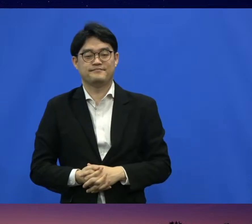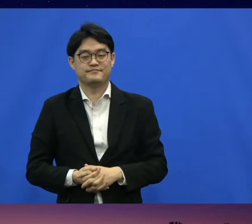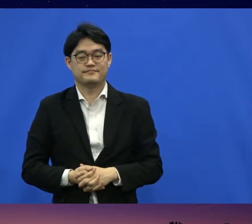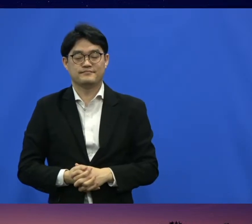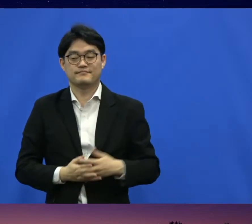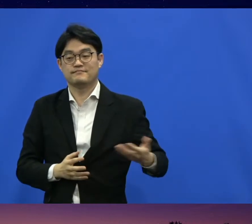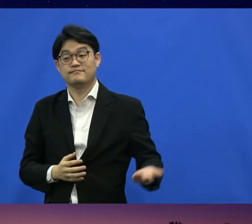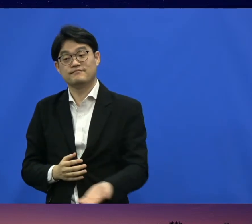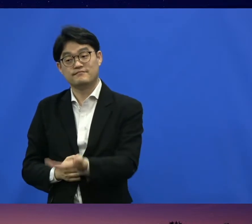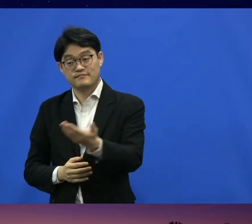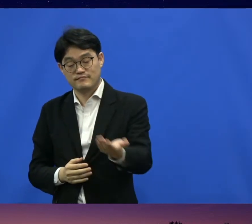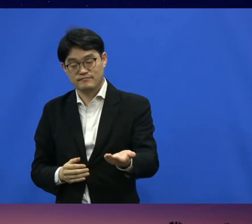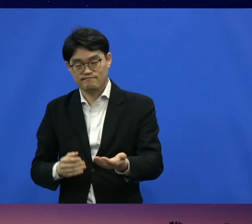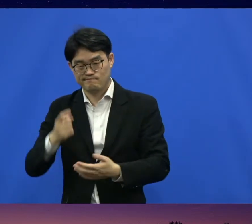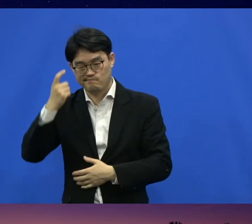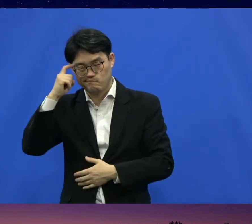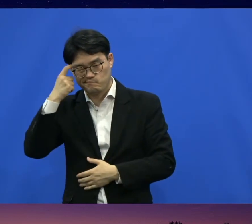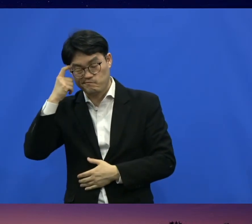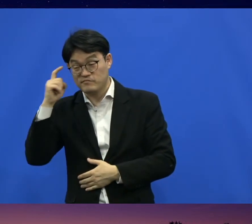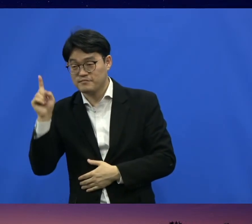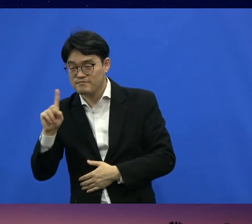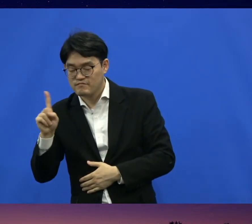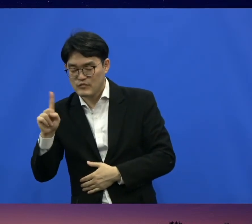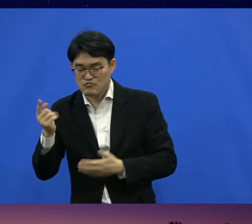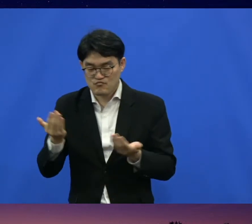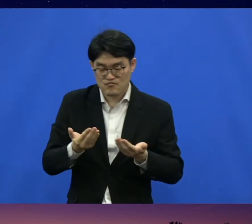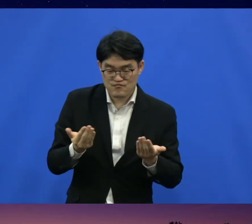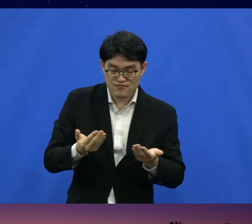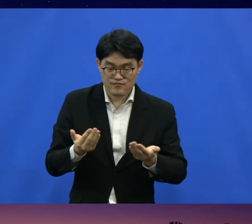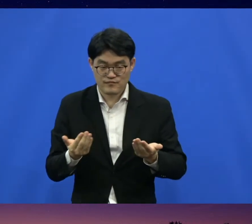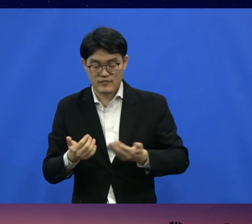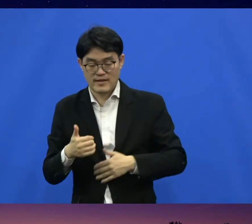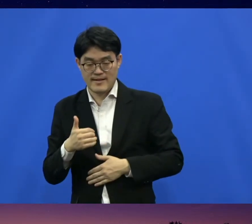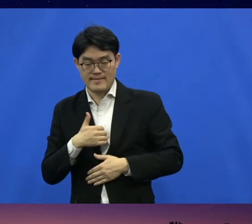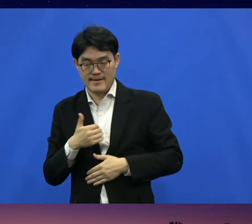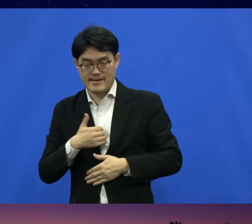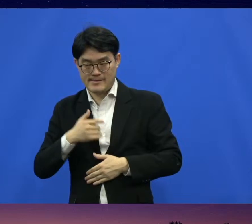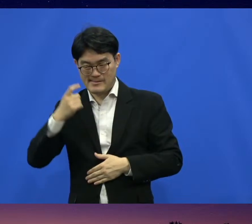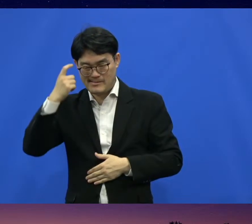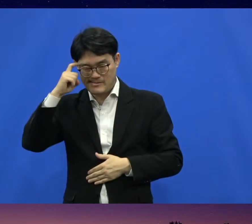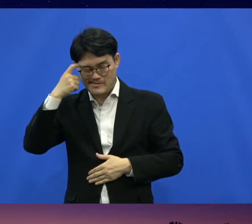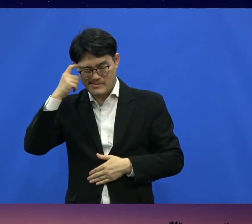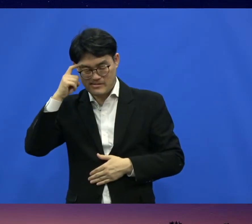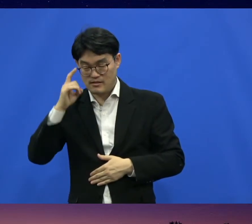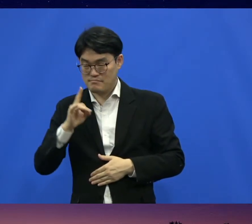여러분, 항상 우리가 그걸 생각해요. 어떤 일을 할 때마다 내 생각에 치우칠 때가 많아요.